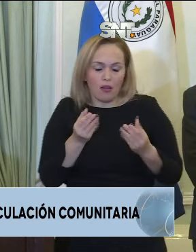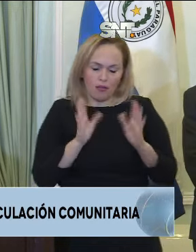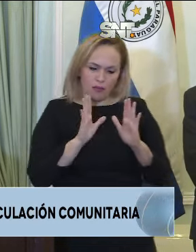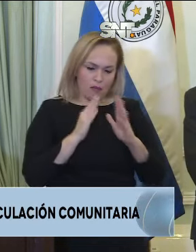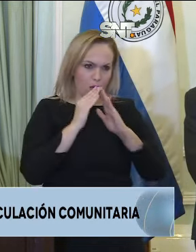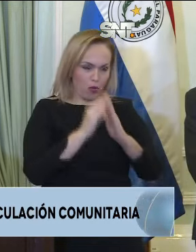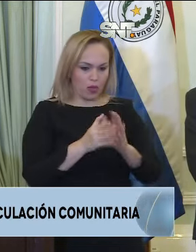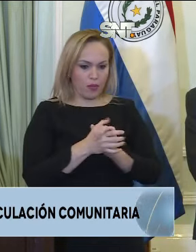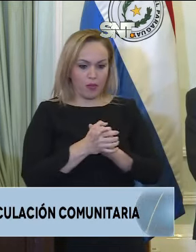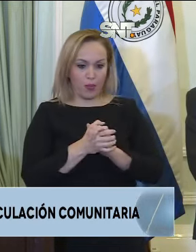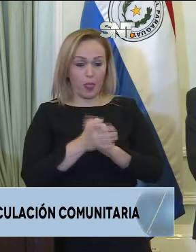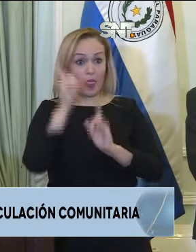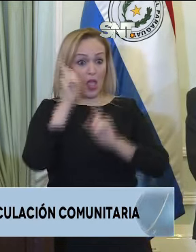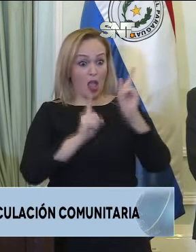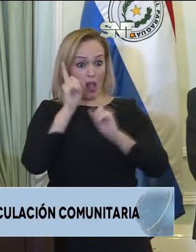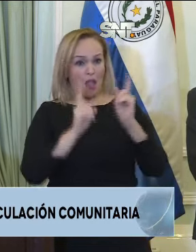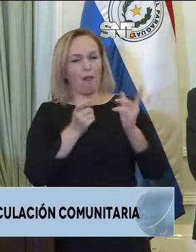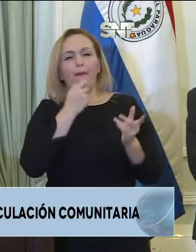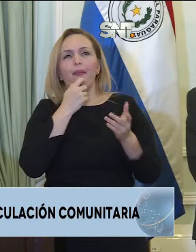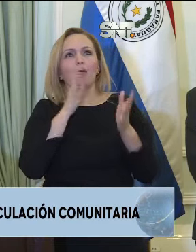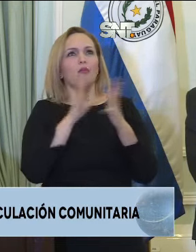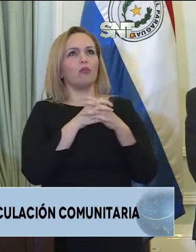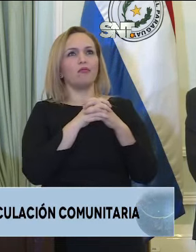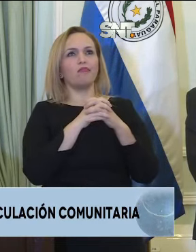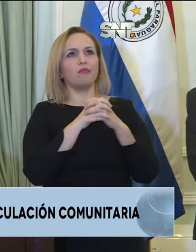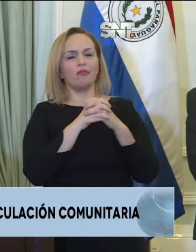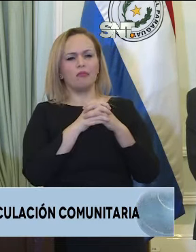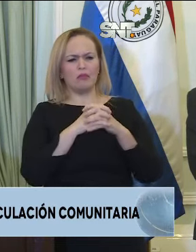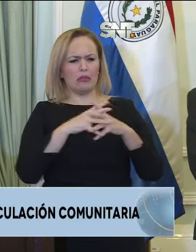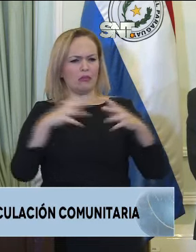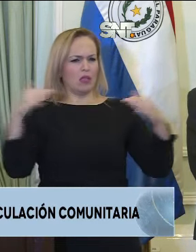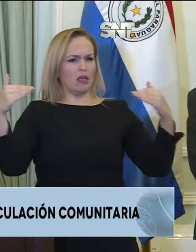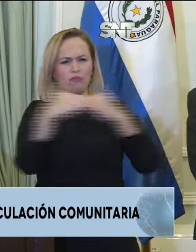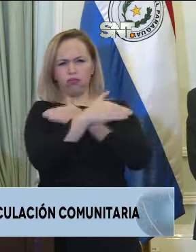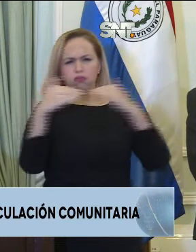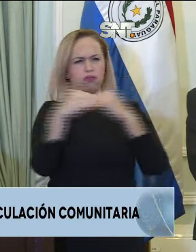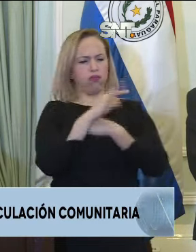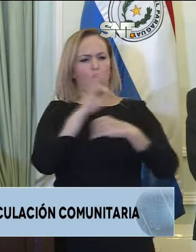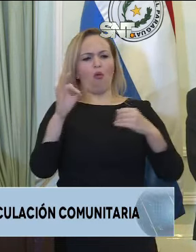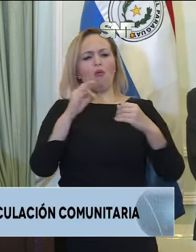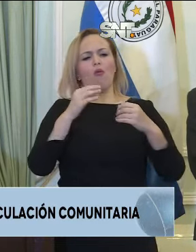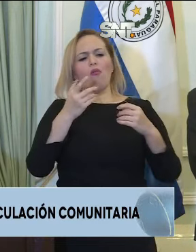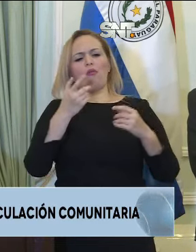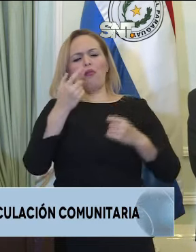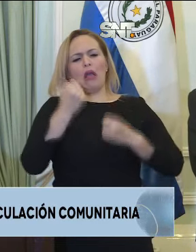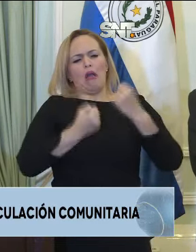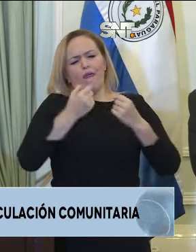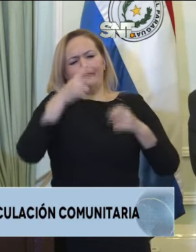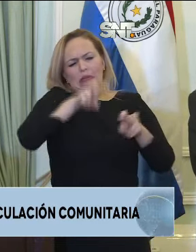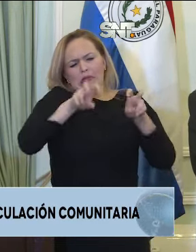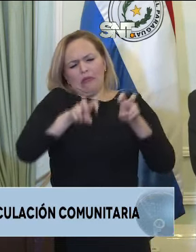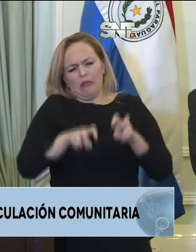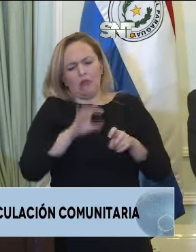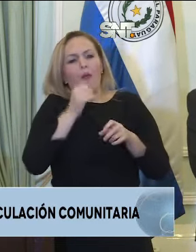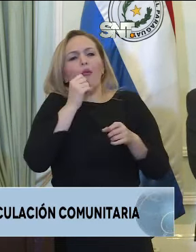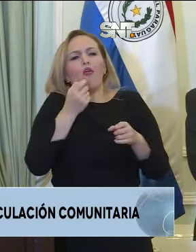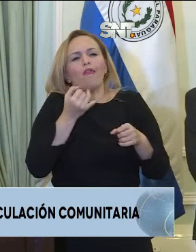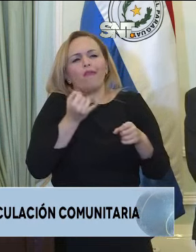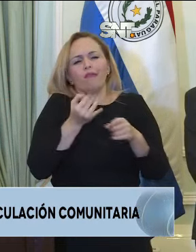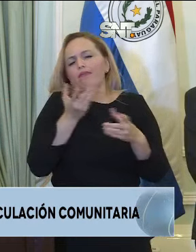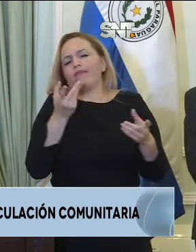la circulación suponga aglomeración o violación de la cuarentena, por